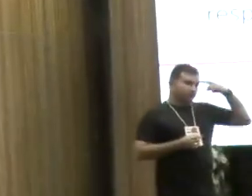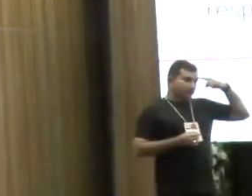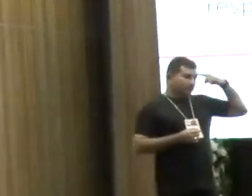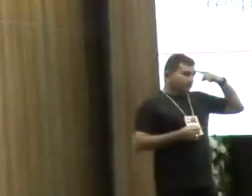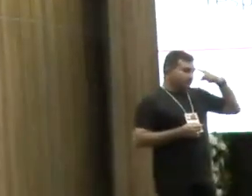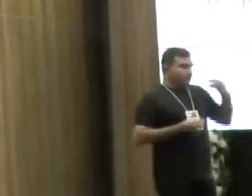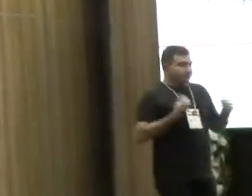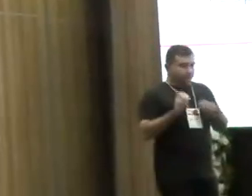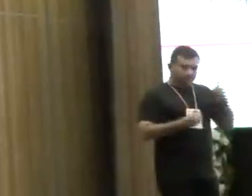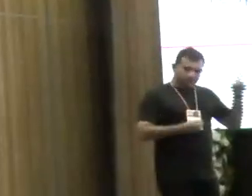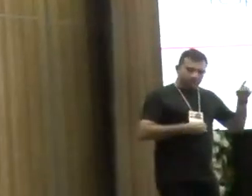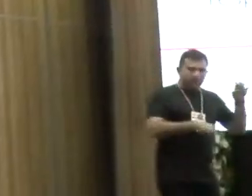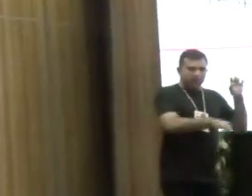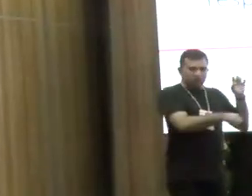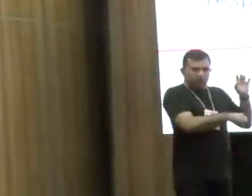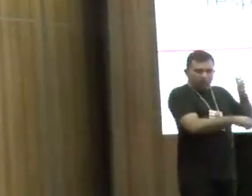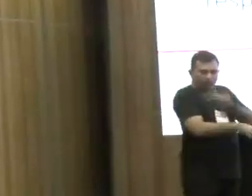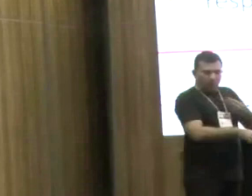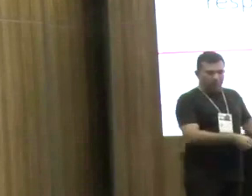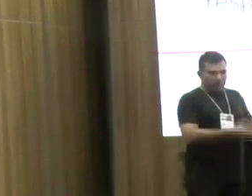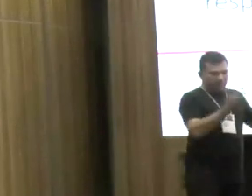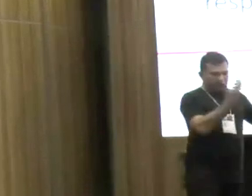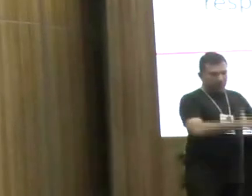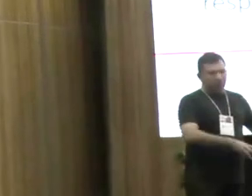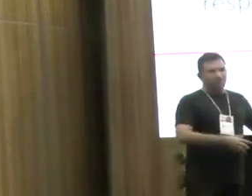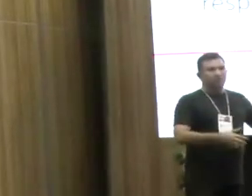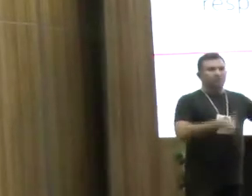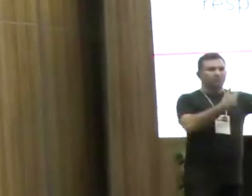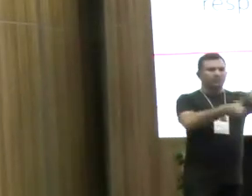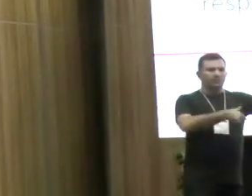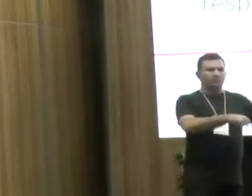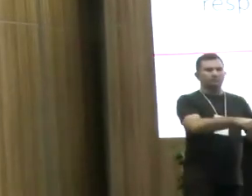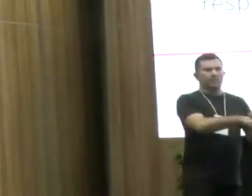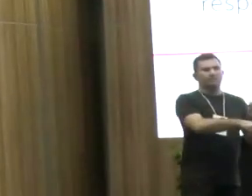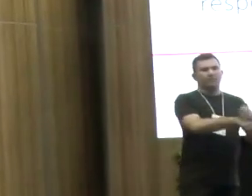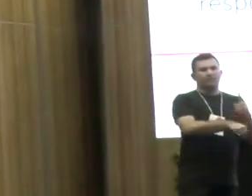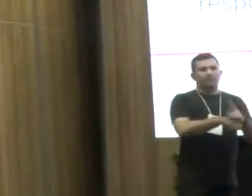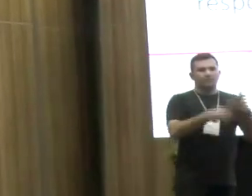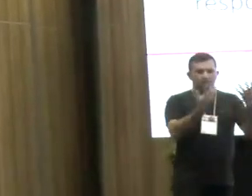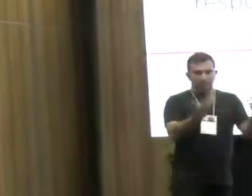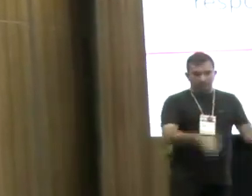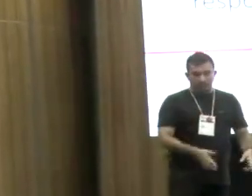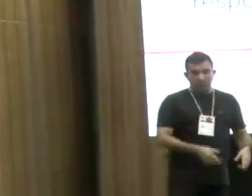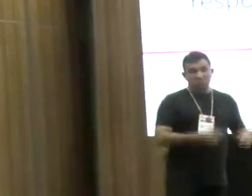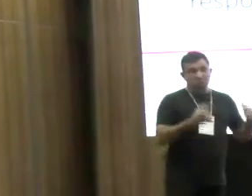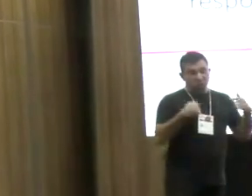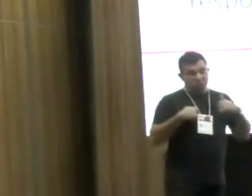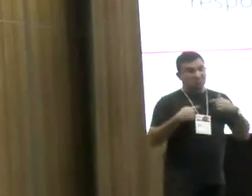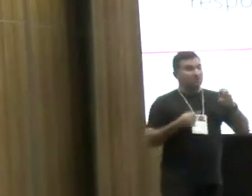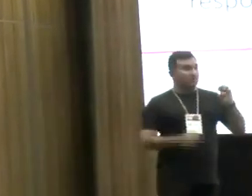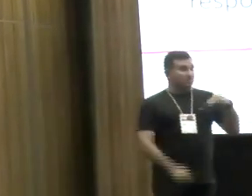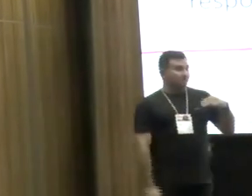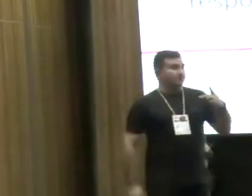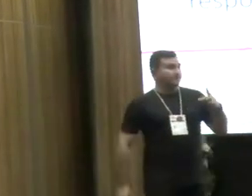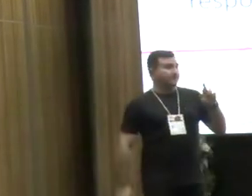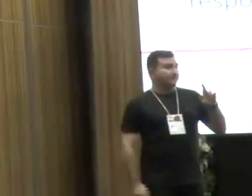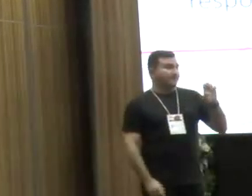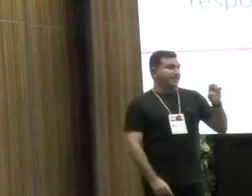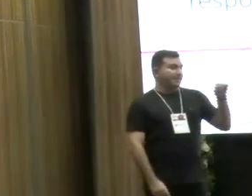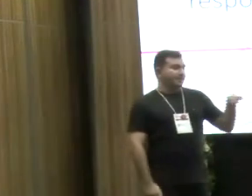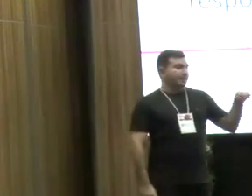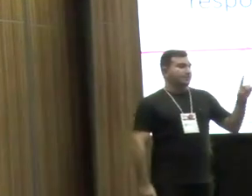entrei. Porque eu só enxergava o empreendedorismo de necessidade, sem